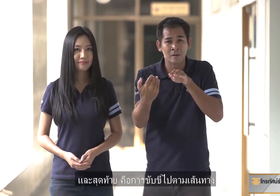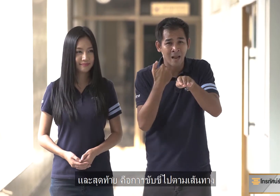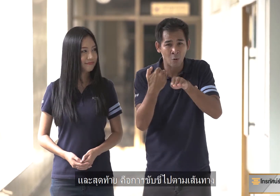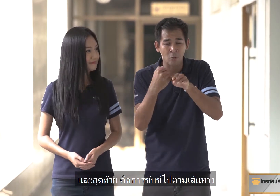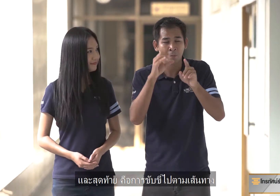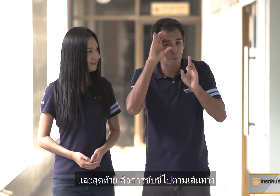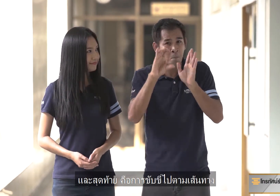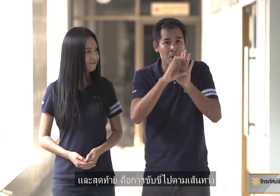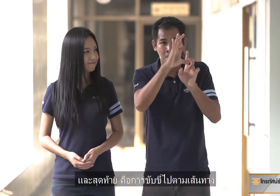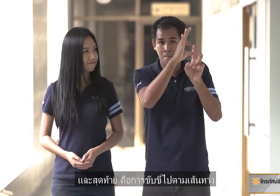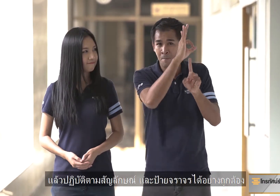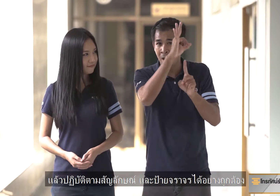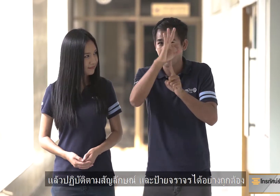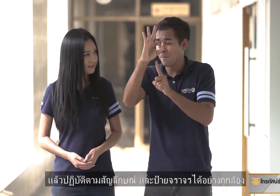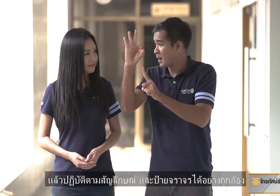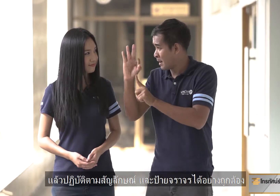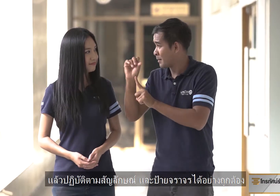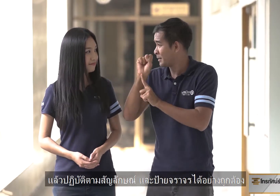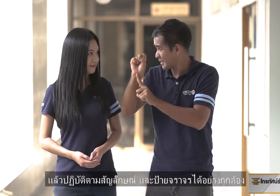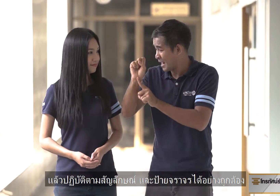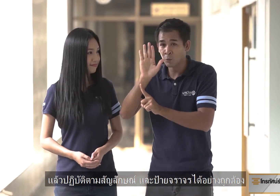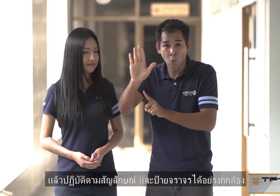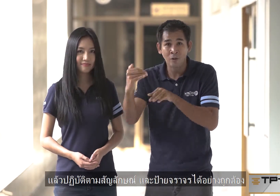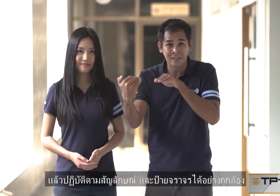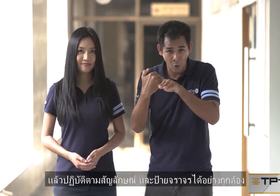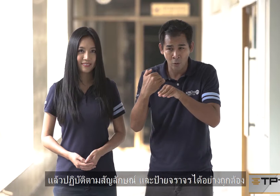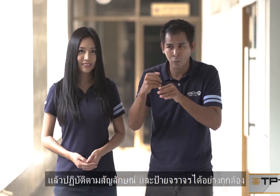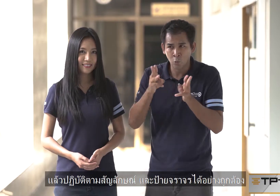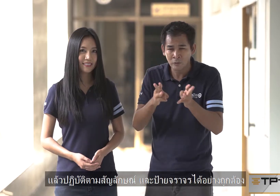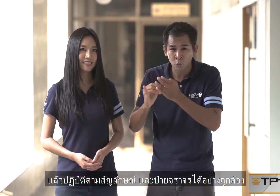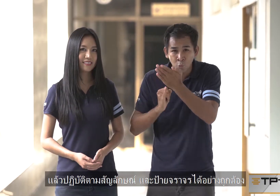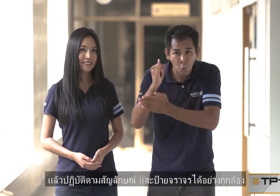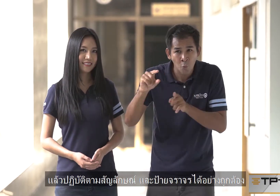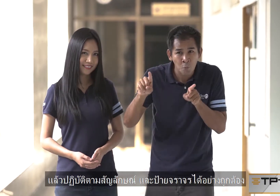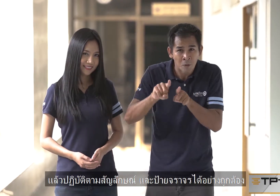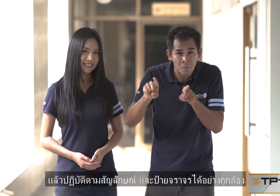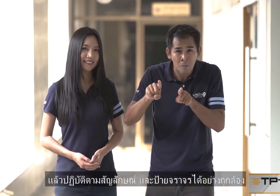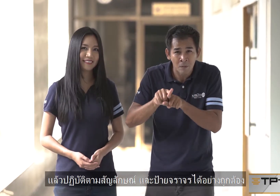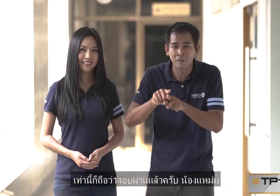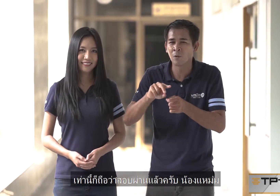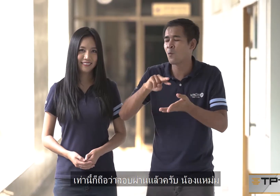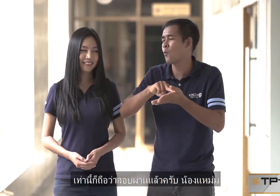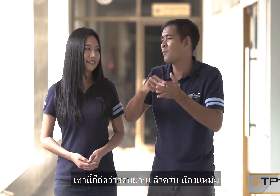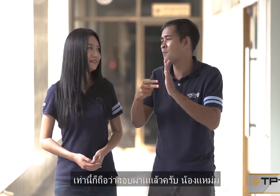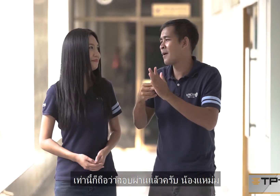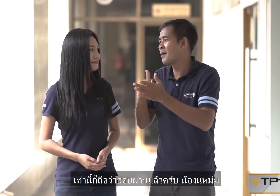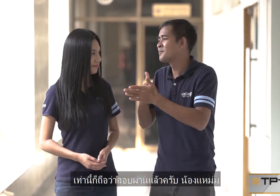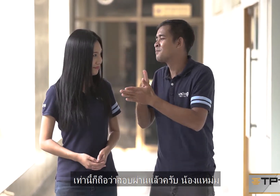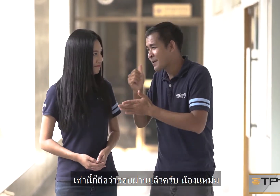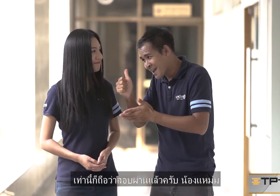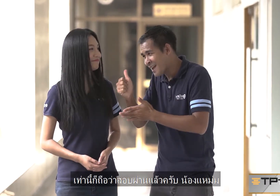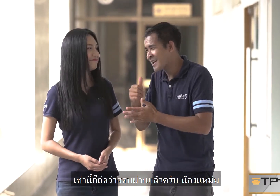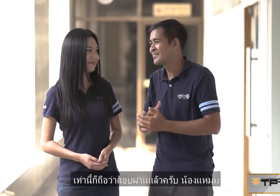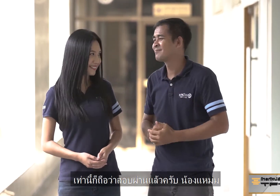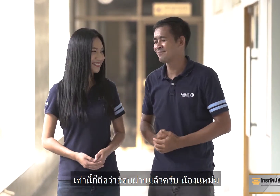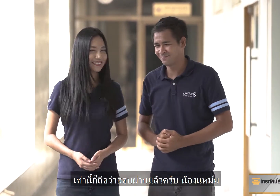ขี่ไปตามเส้นทางแล้วปฏิบัติตามสัญลักษณ์และป้ายจราจรได้อย่างถูกต้องเท่านี้ก็ถือว่าสอบผ่